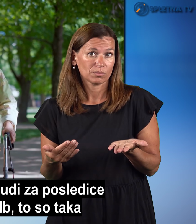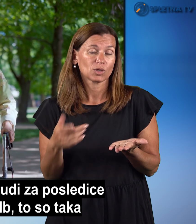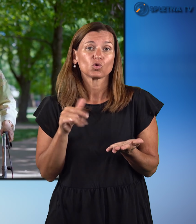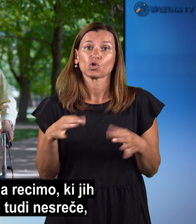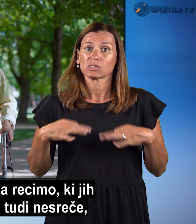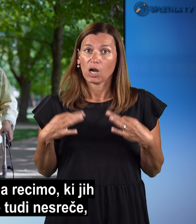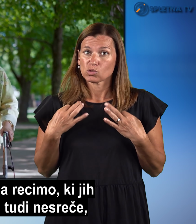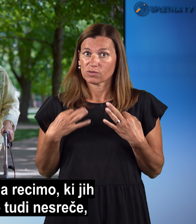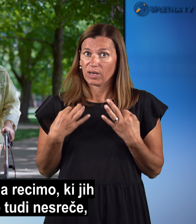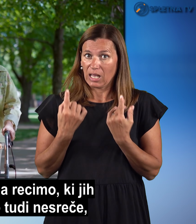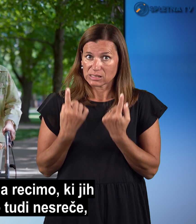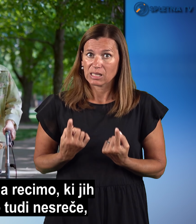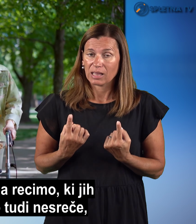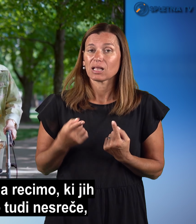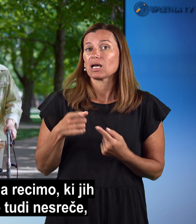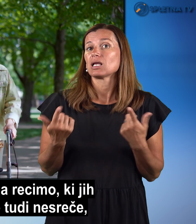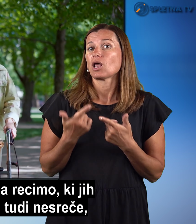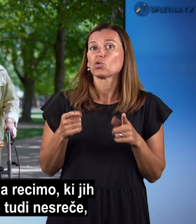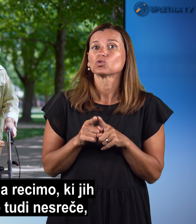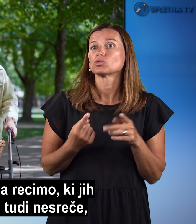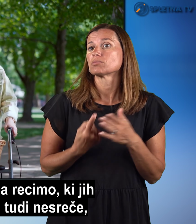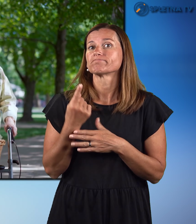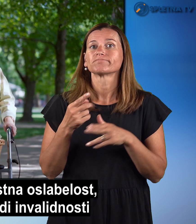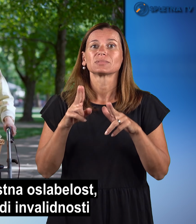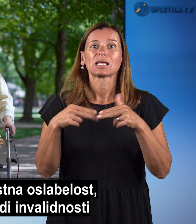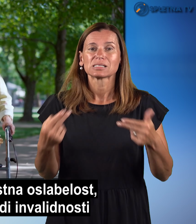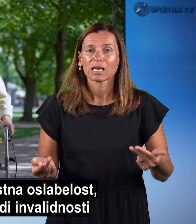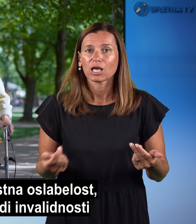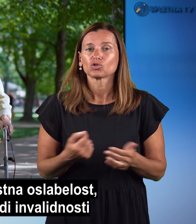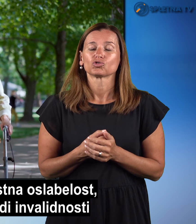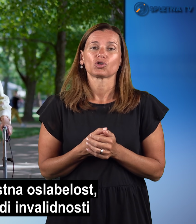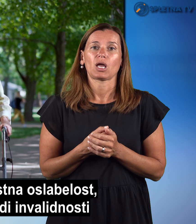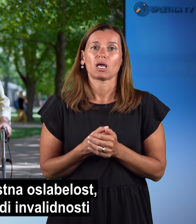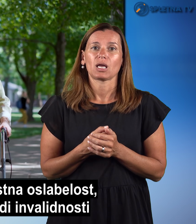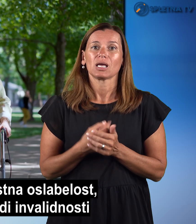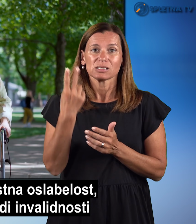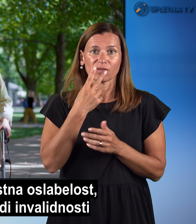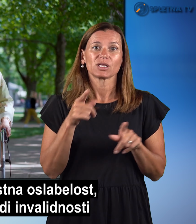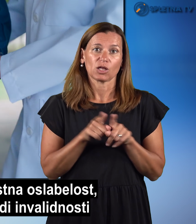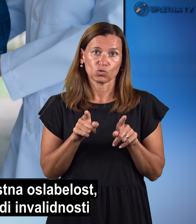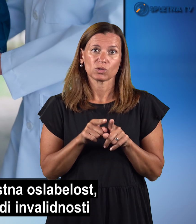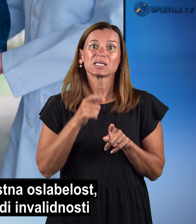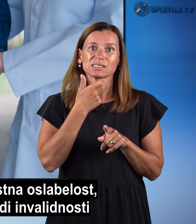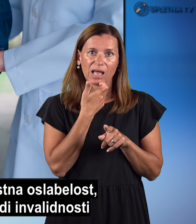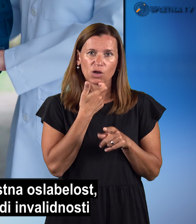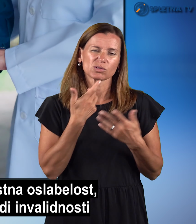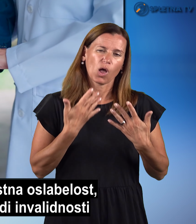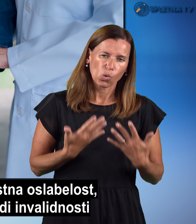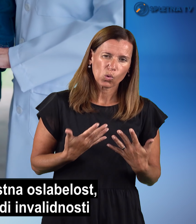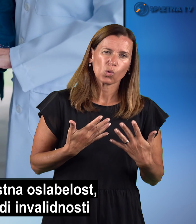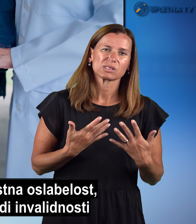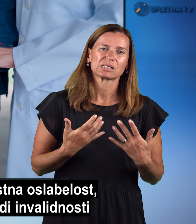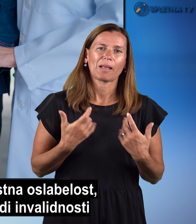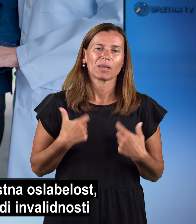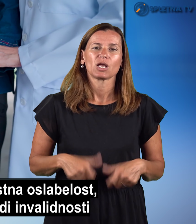To so taka zdravstvena stanja, recimo, ki lahko tudi nesreče jih povzročijo. Seveda tudi starostna oslabelost, lahko